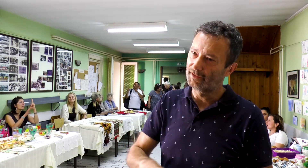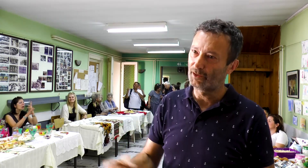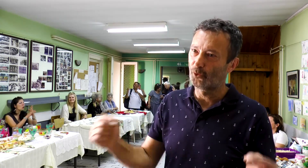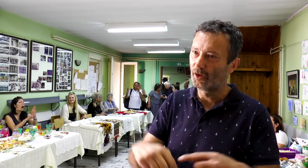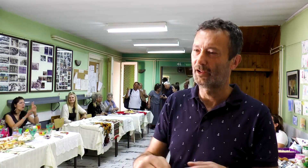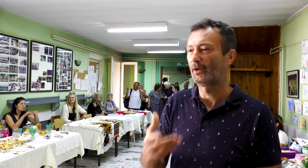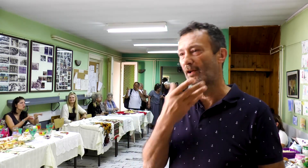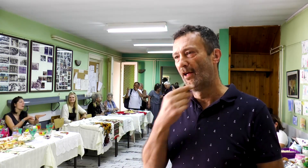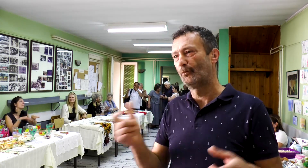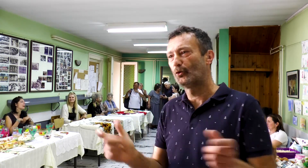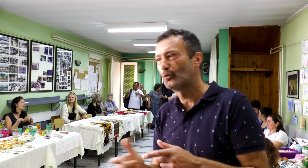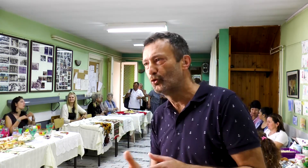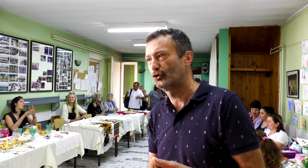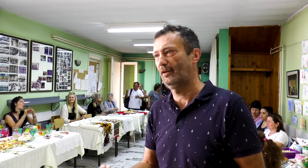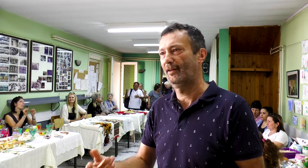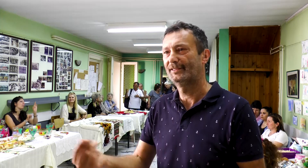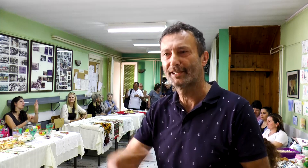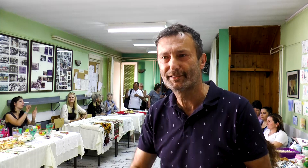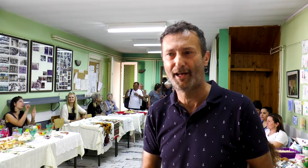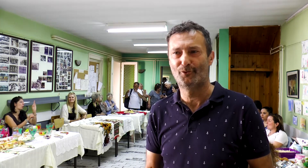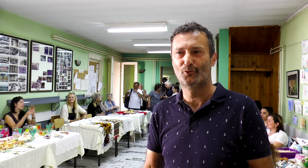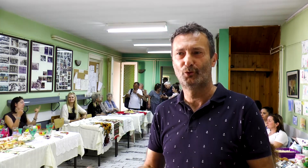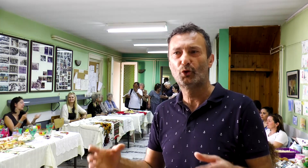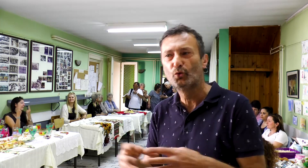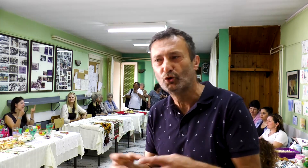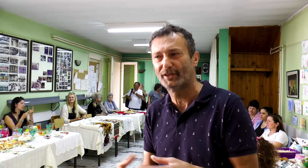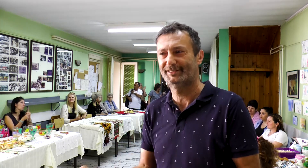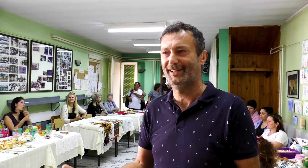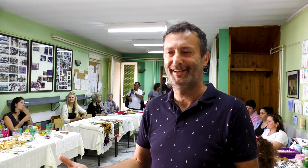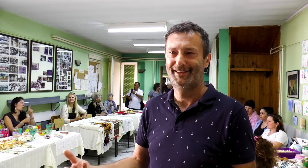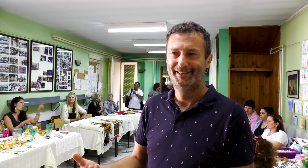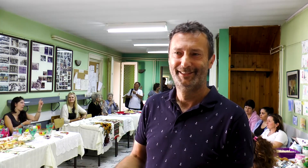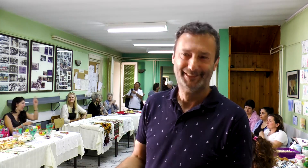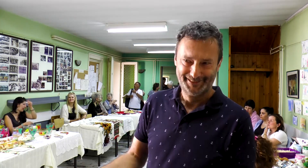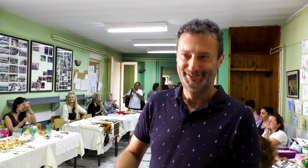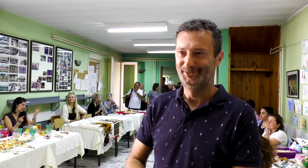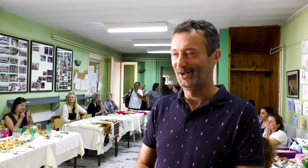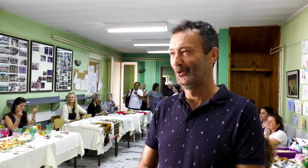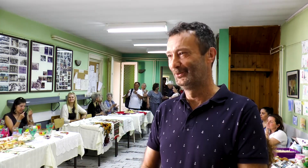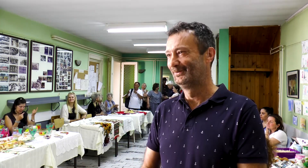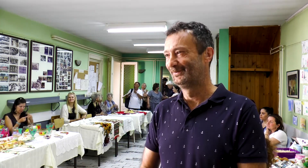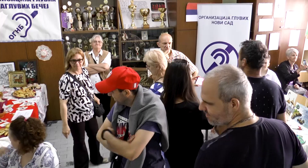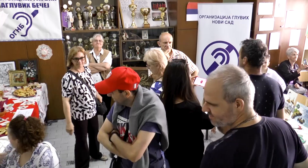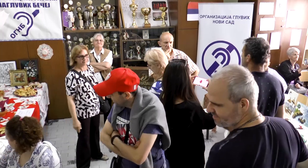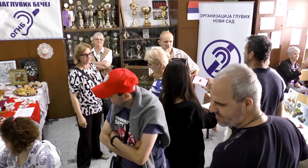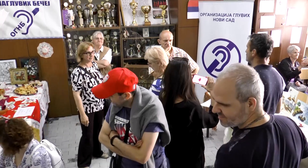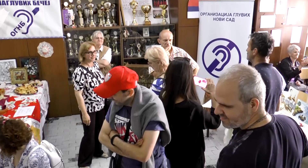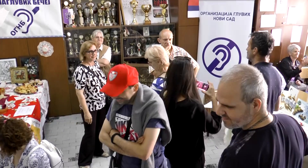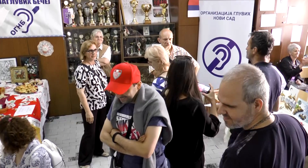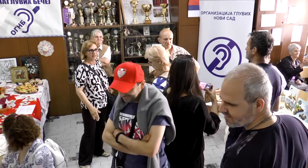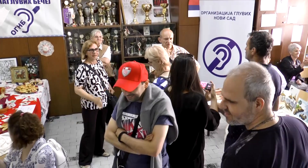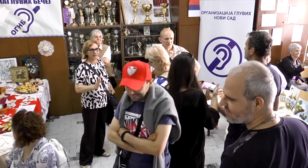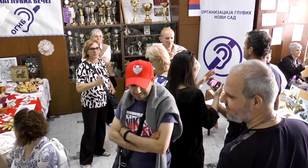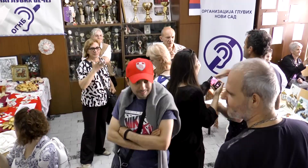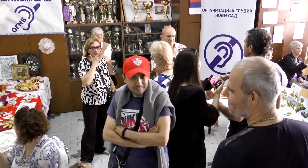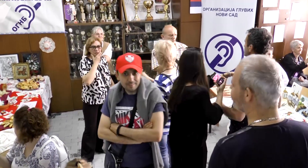dolaze i čujuća deca i gluva, lepo se druže, crtaju i tako. A